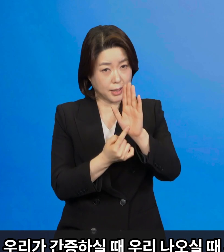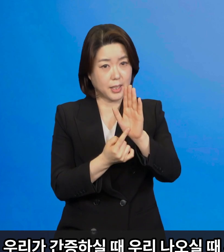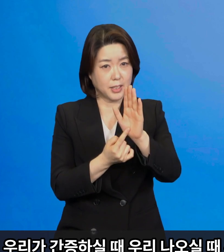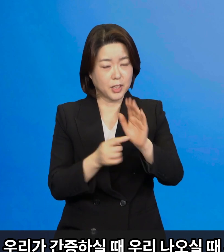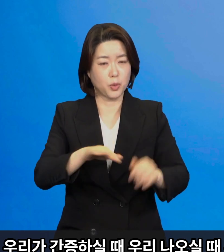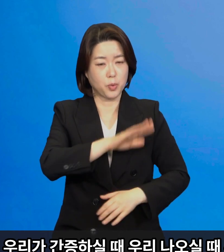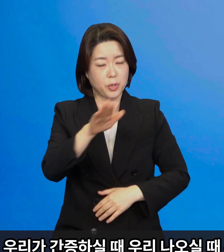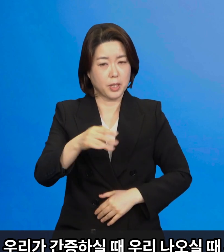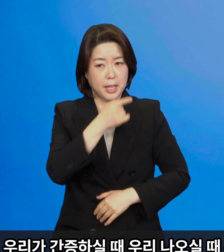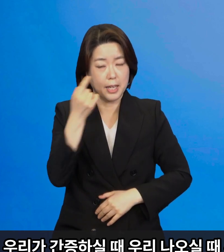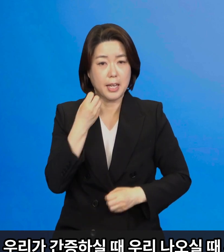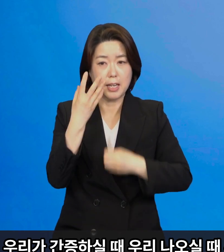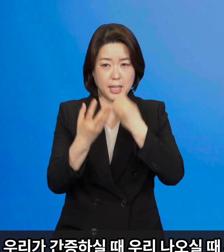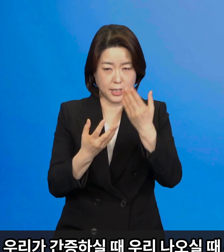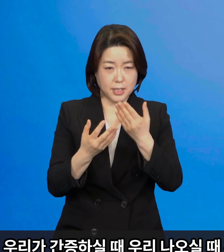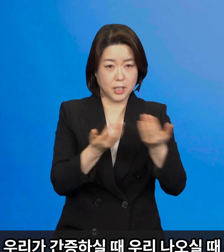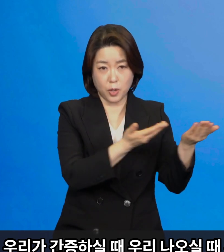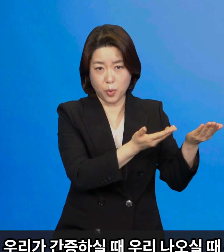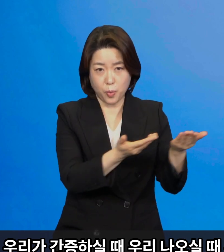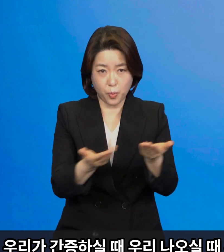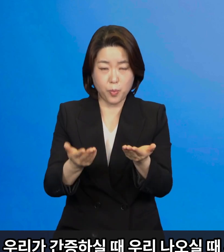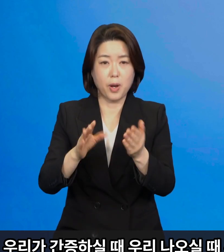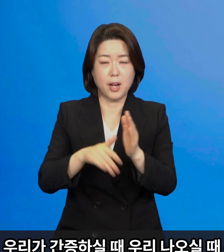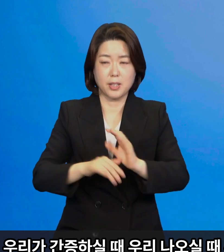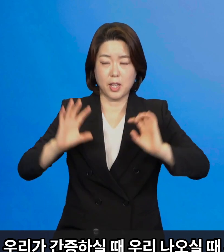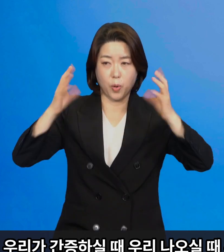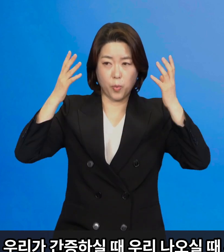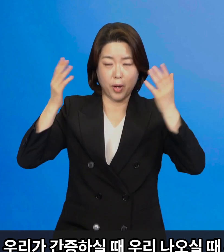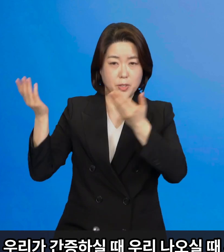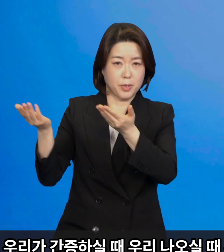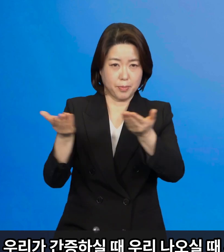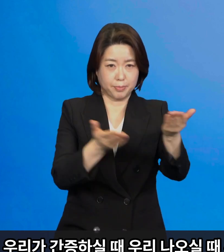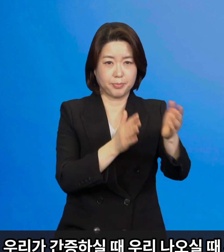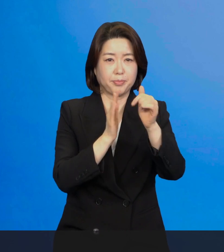우리가 간증하실 때, 우리 나오실 때 우리 박수로 환영해